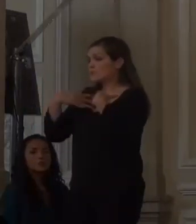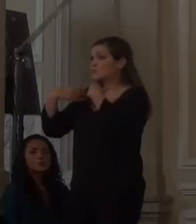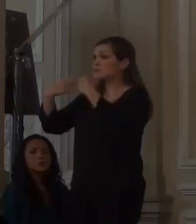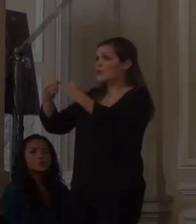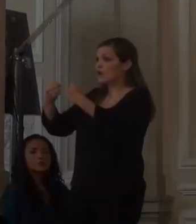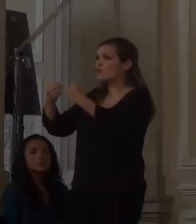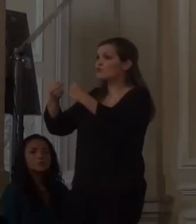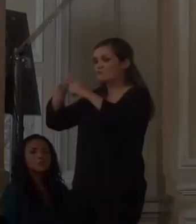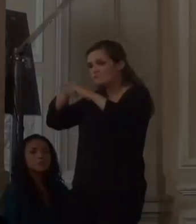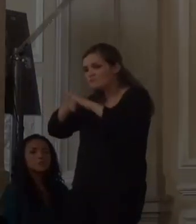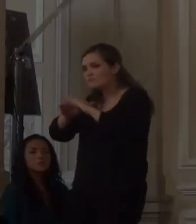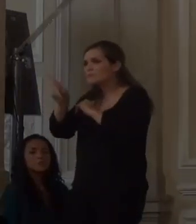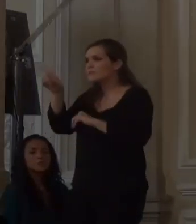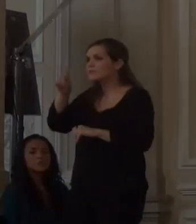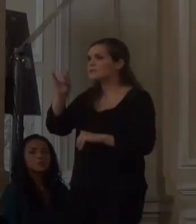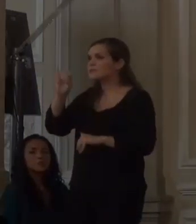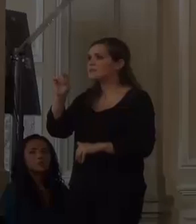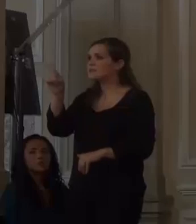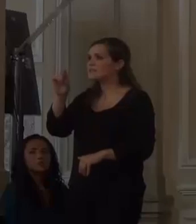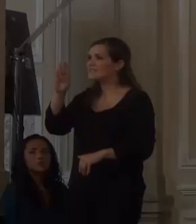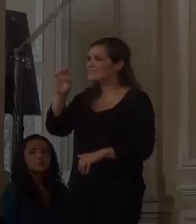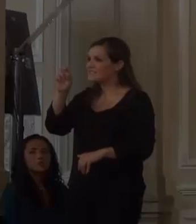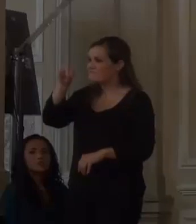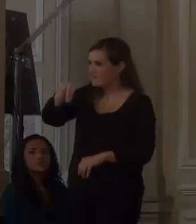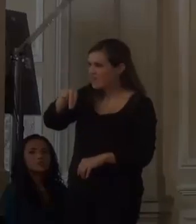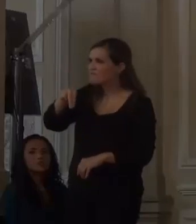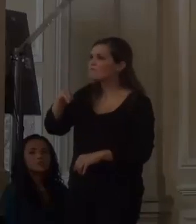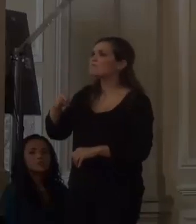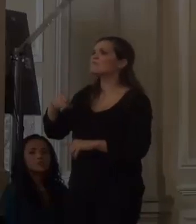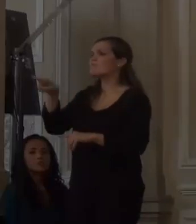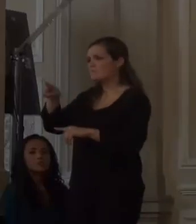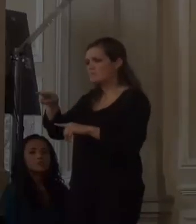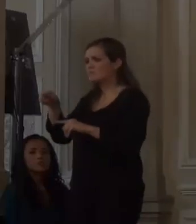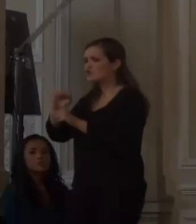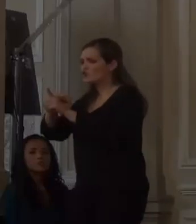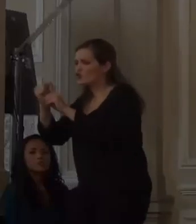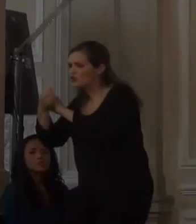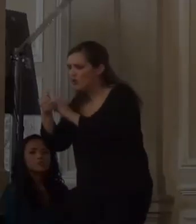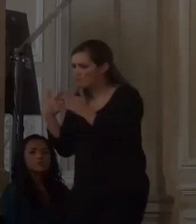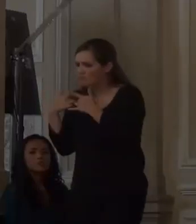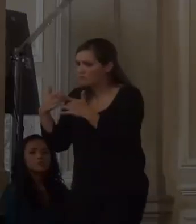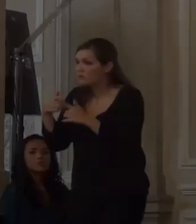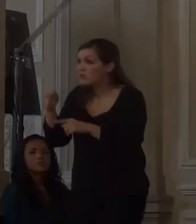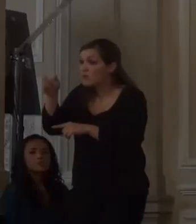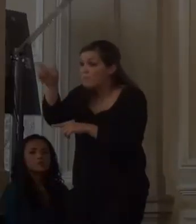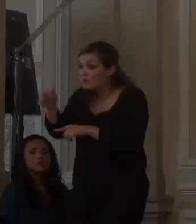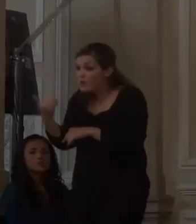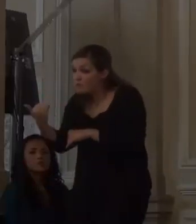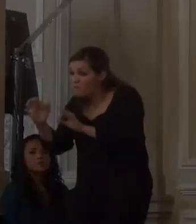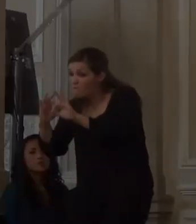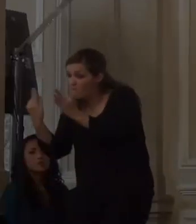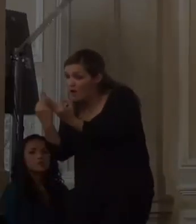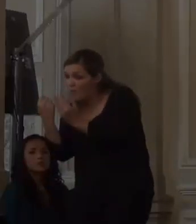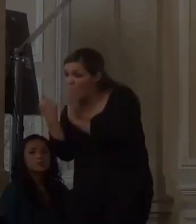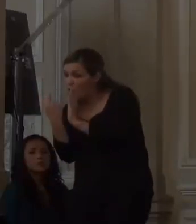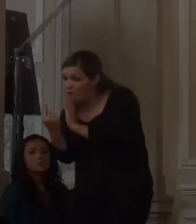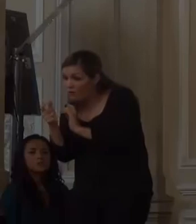el acceso al CISBEN y a sus programas sociales a las familias con algún miembro en situación de discapacidad.